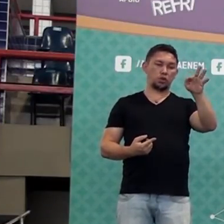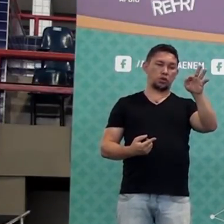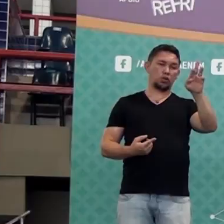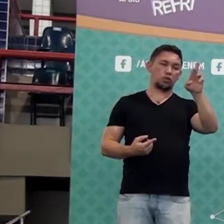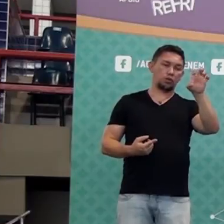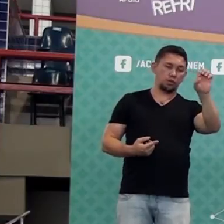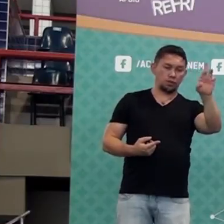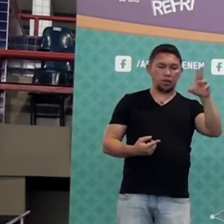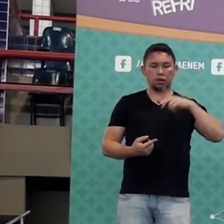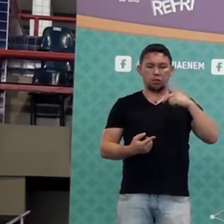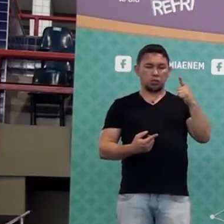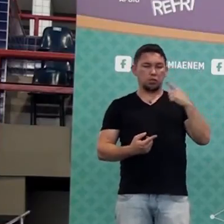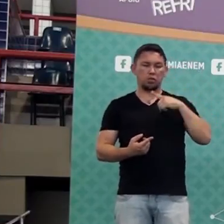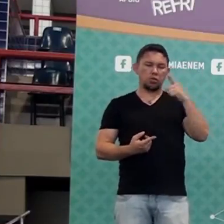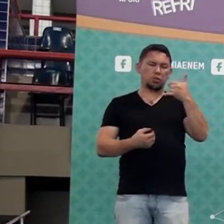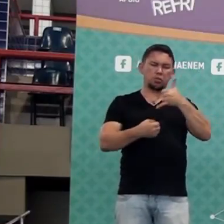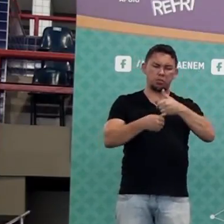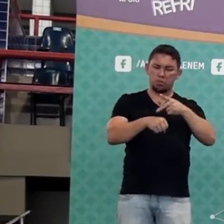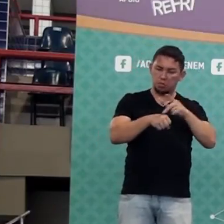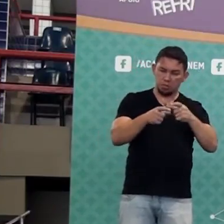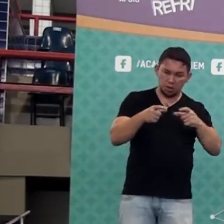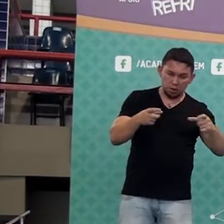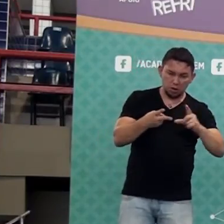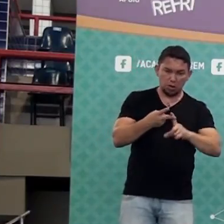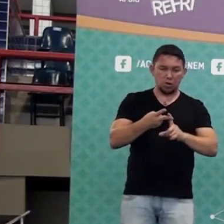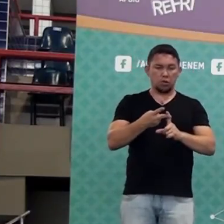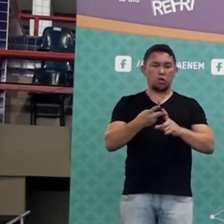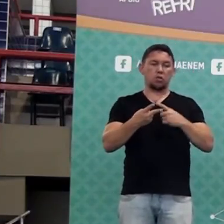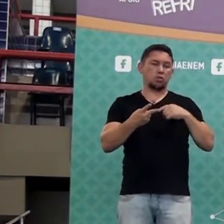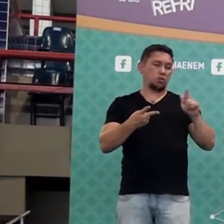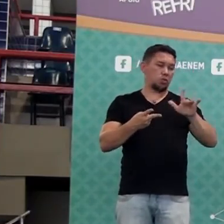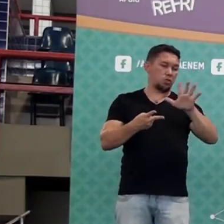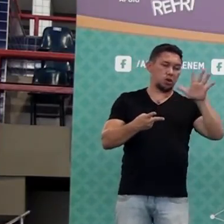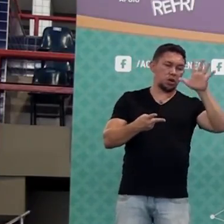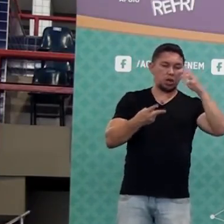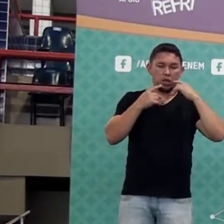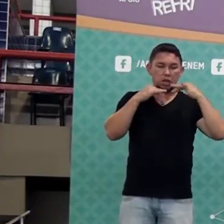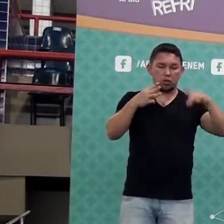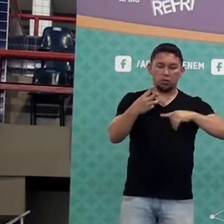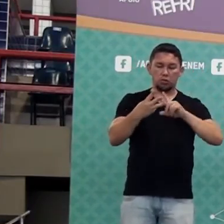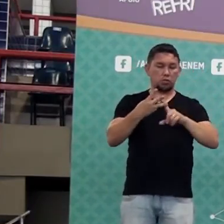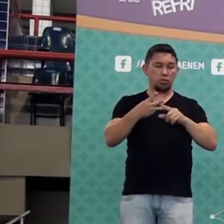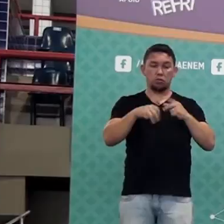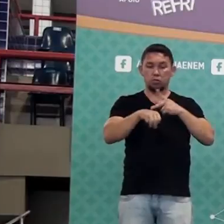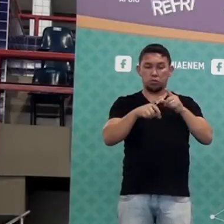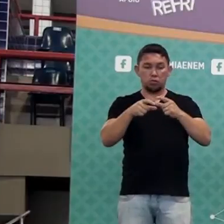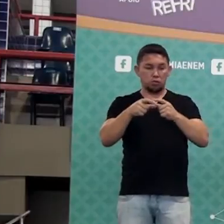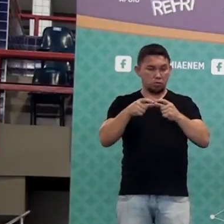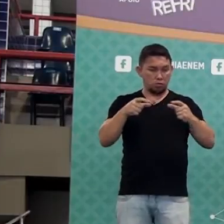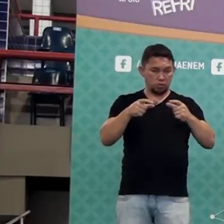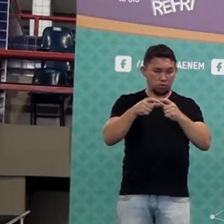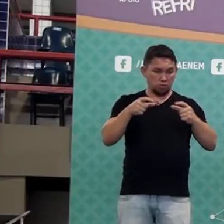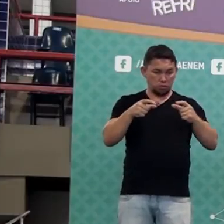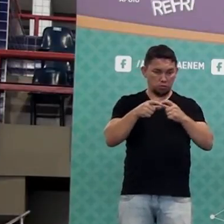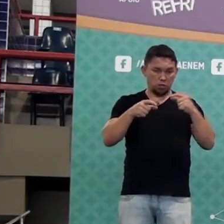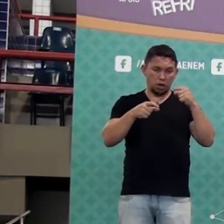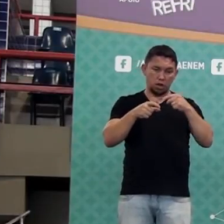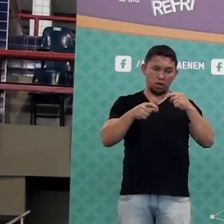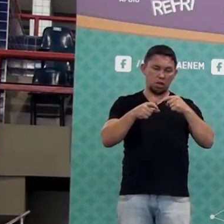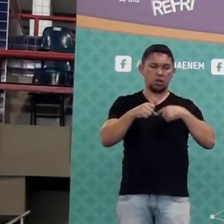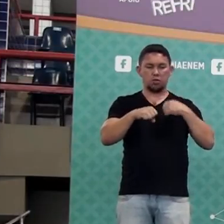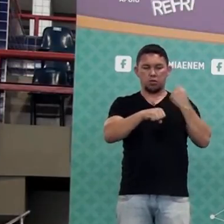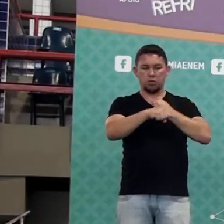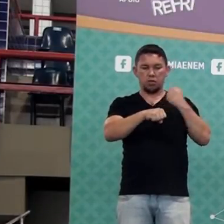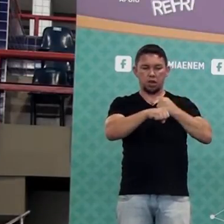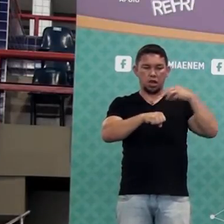combustíveis fósseis. Petróleo tem enxofre, gás natural tem enxofre, carvão mineral tem muito enxofre. Então,